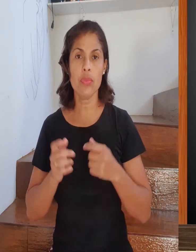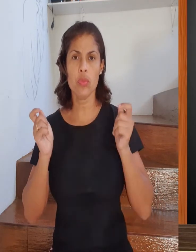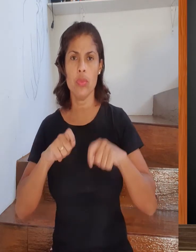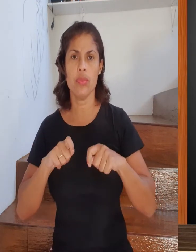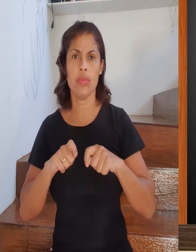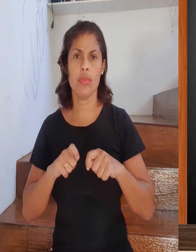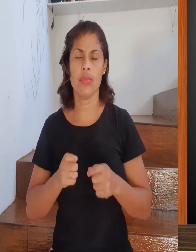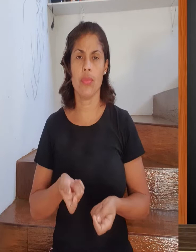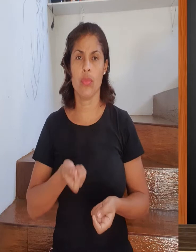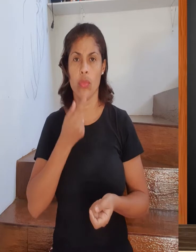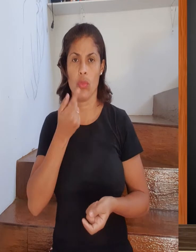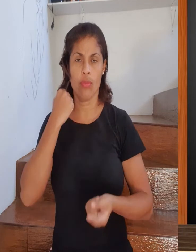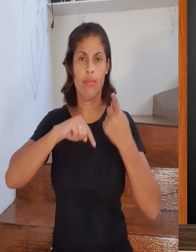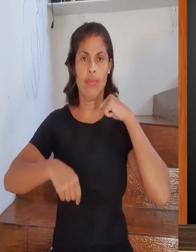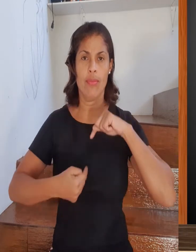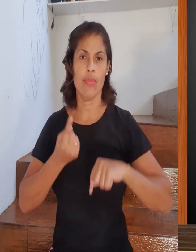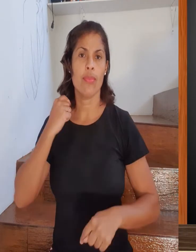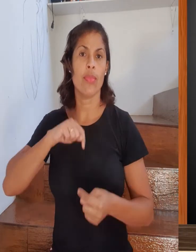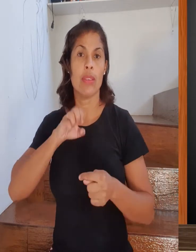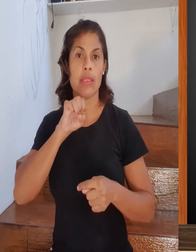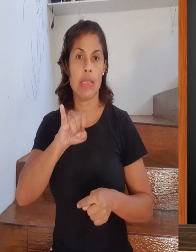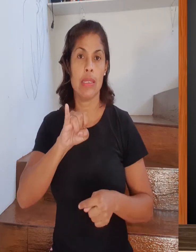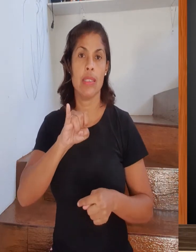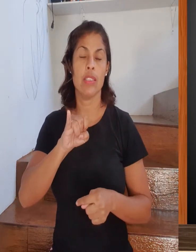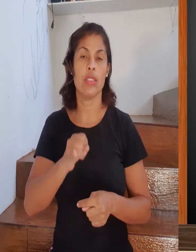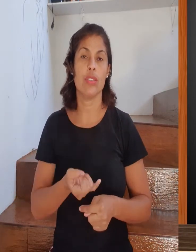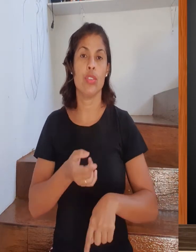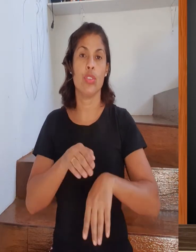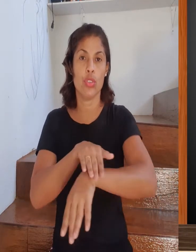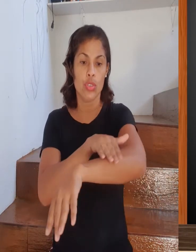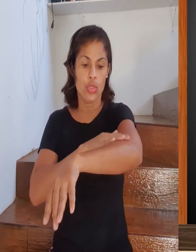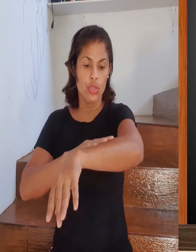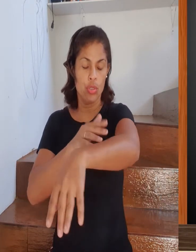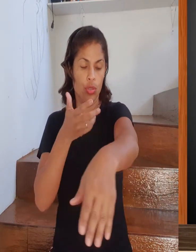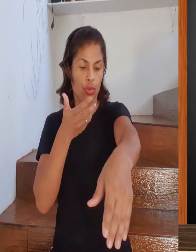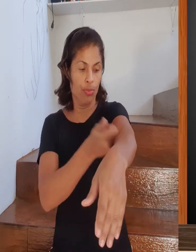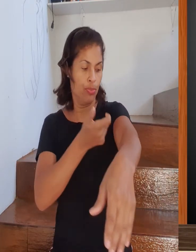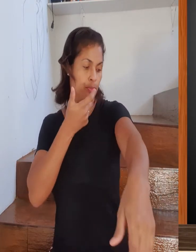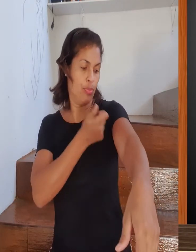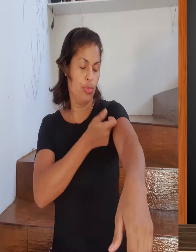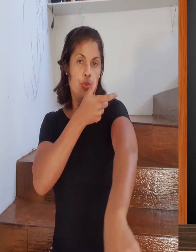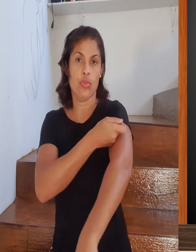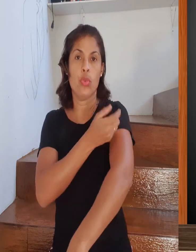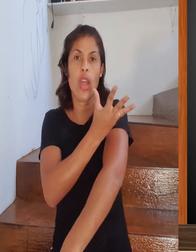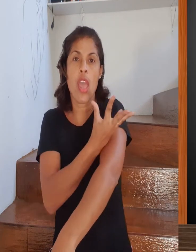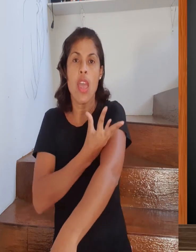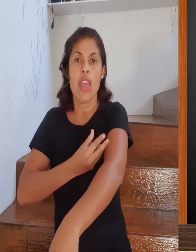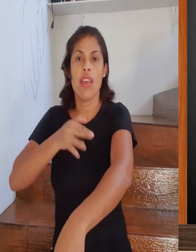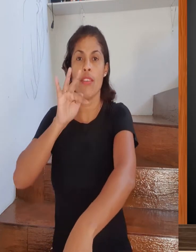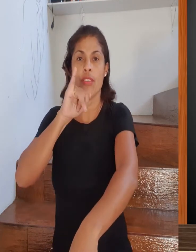Os mecanismos de absorção de drogas, quando administradas por via subcutânea e intramuscular,